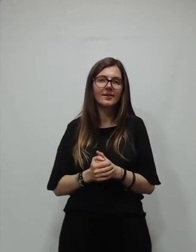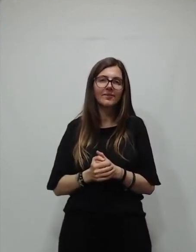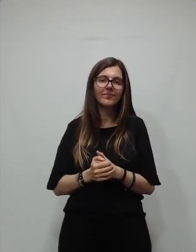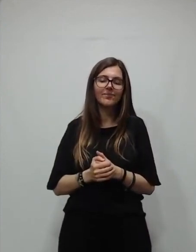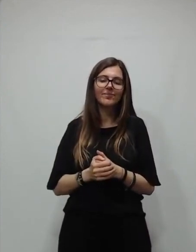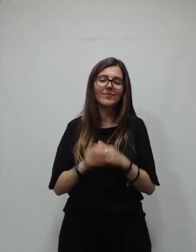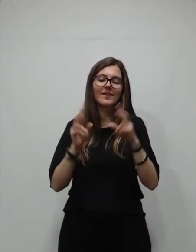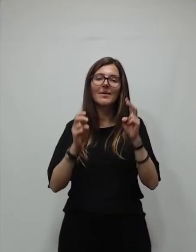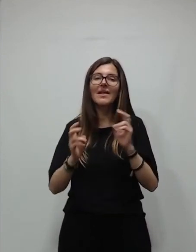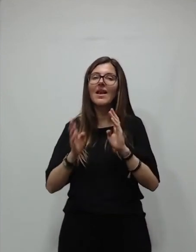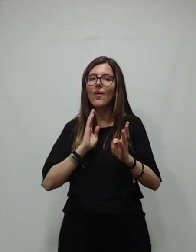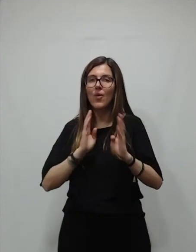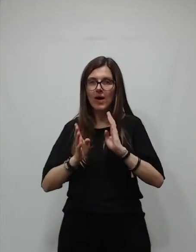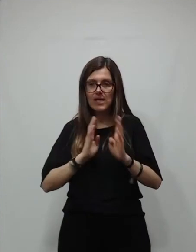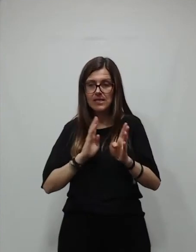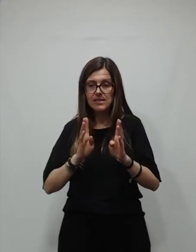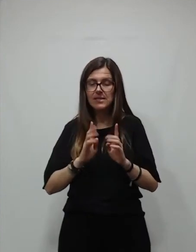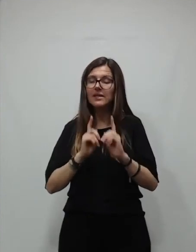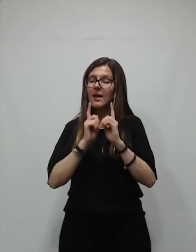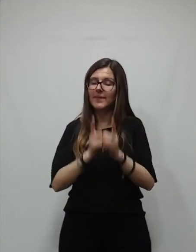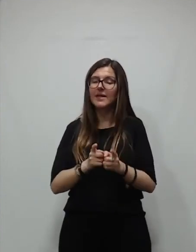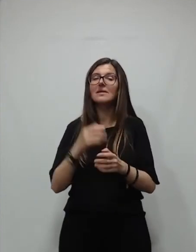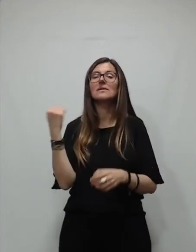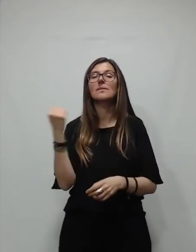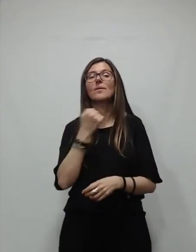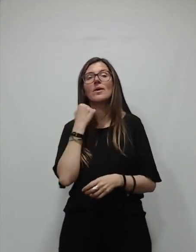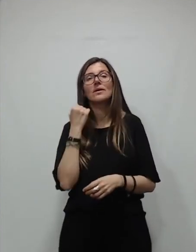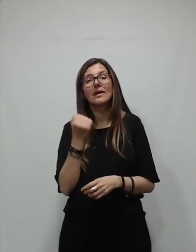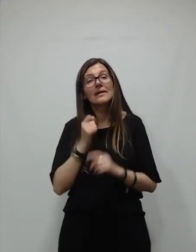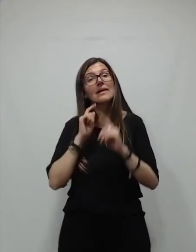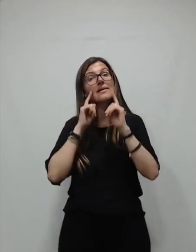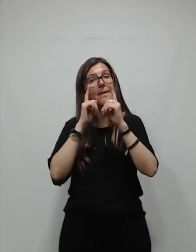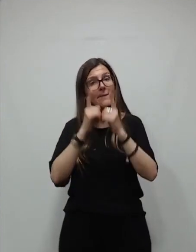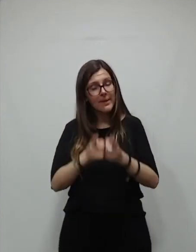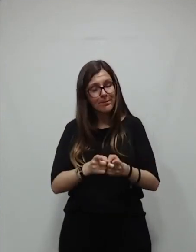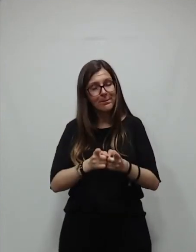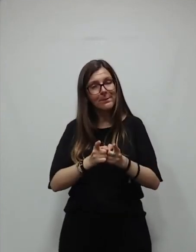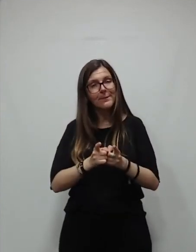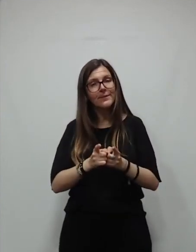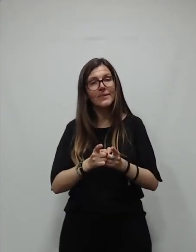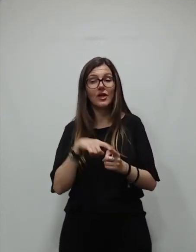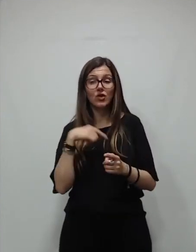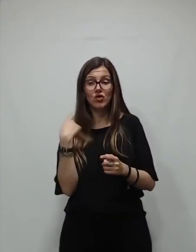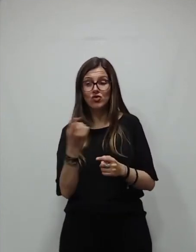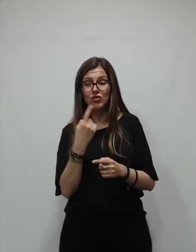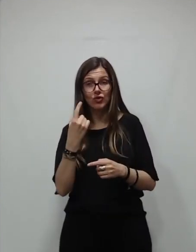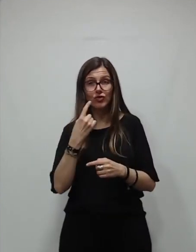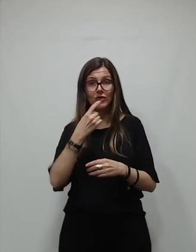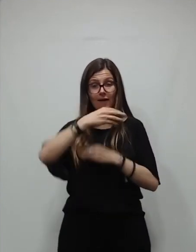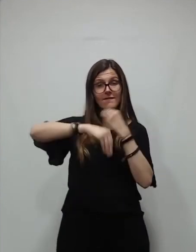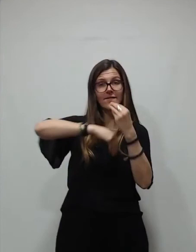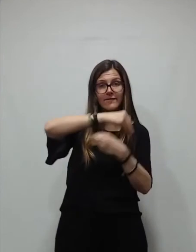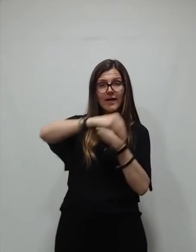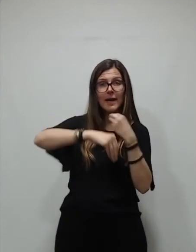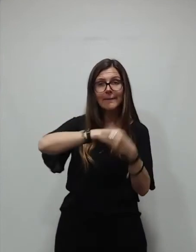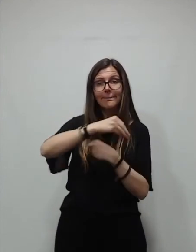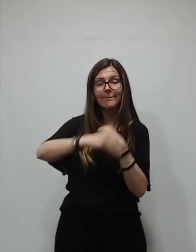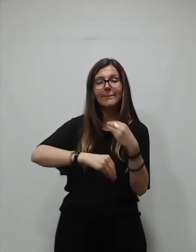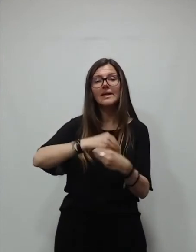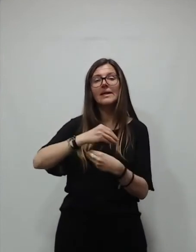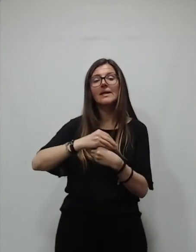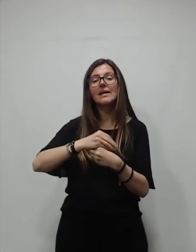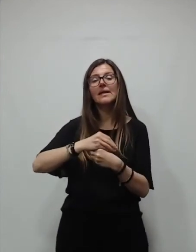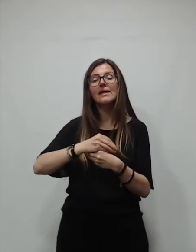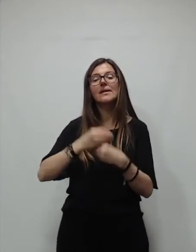un poco más humilde. Eso es importante. Pero por otro lado, nosotros, sobre todo desde familiares, bregamos con lo que llamamos la